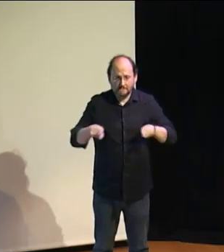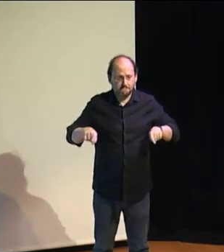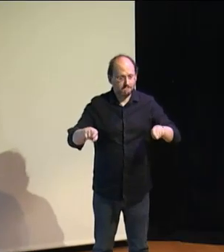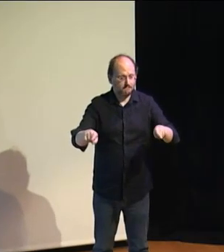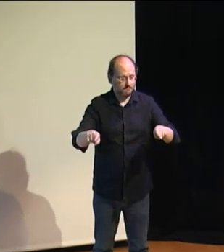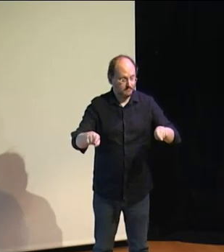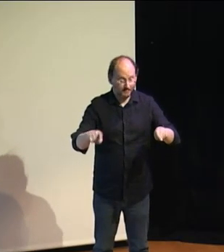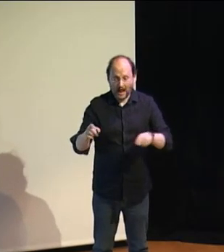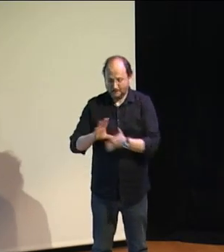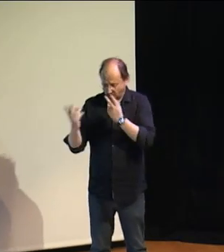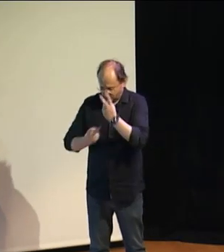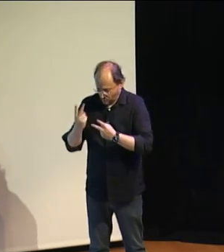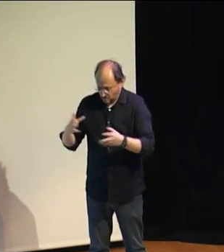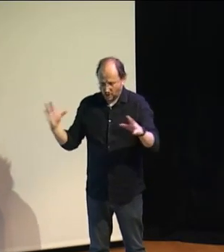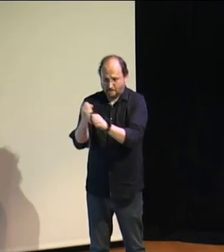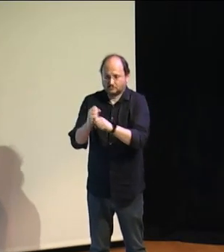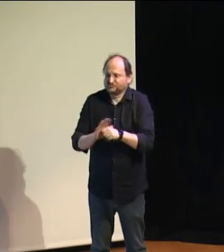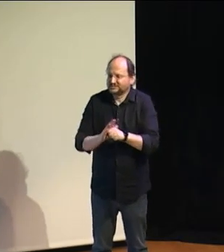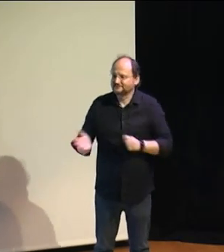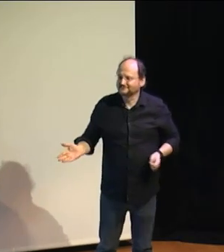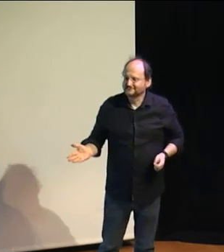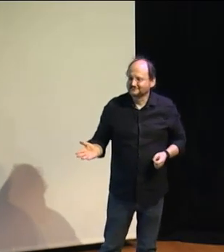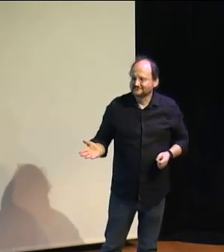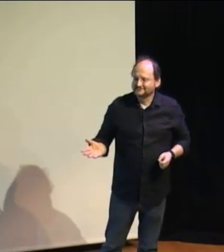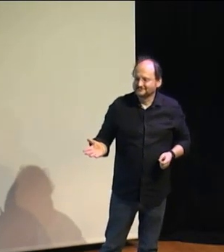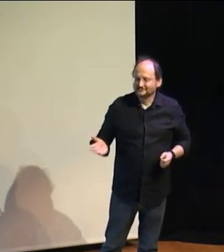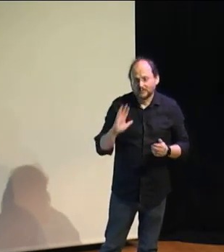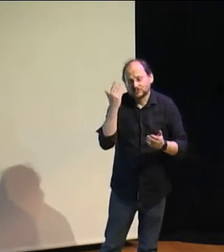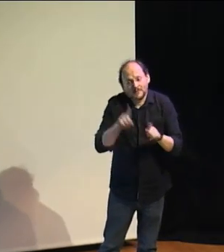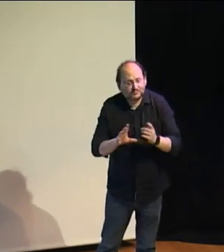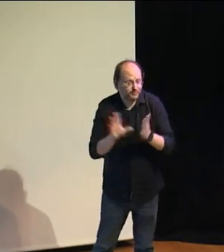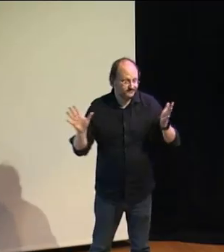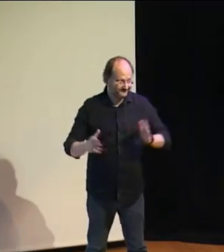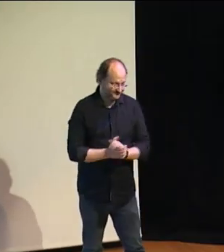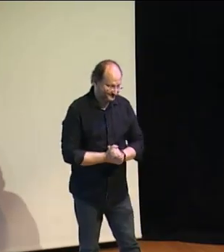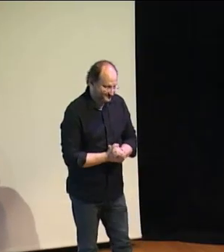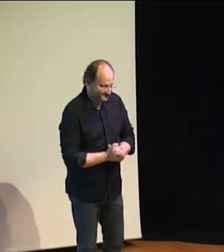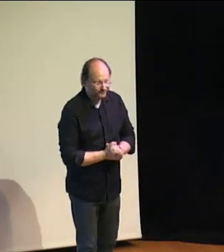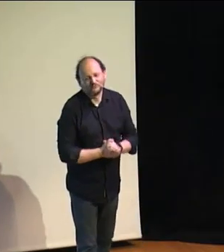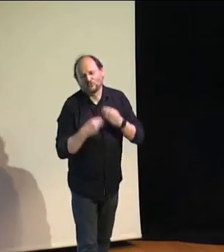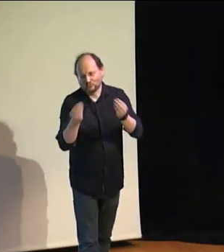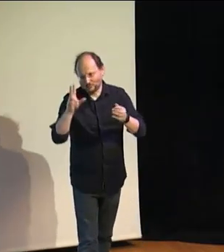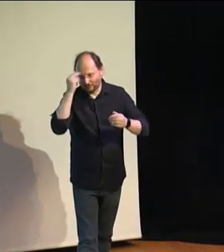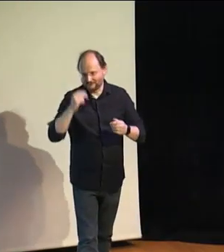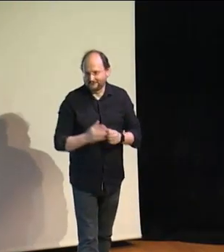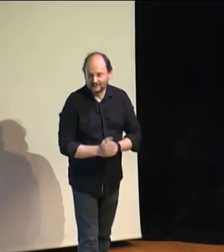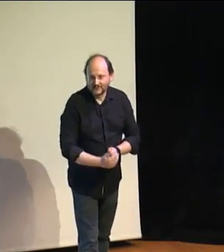même histoire dans une BD, dans un roman. Le visuel suffit à dire énormément de choses. Il faut beaucoup plus de mots pour dire la même